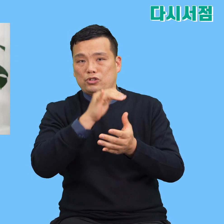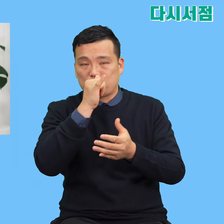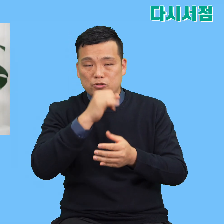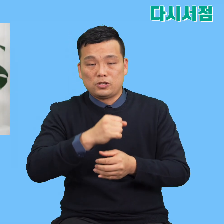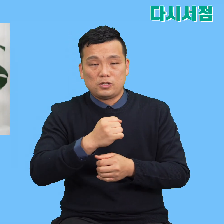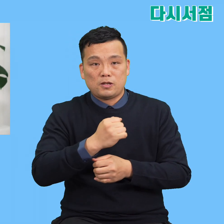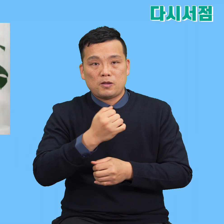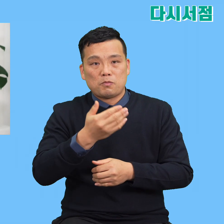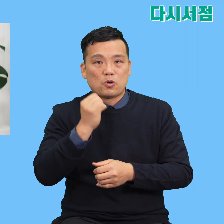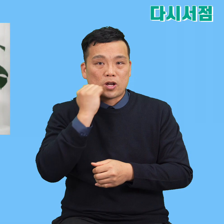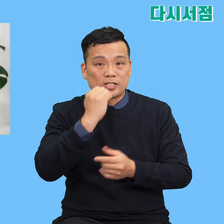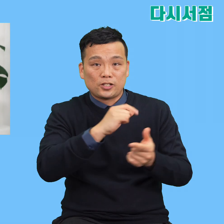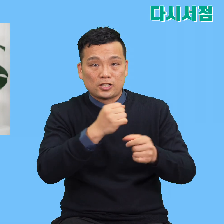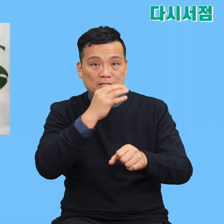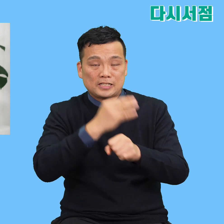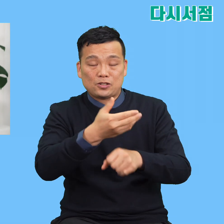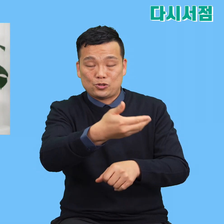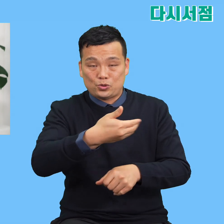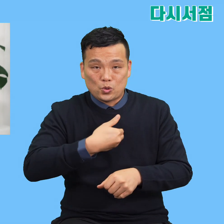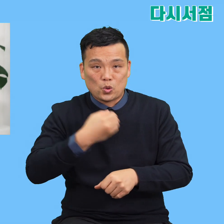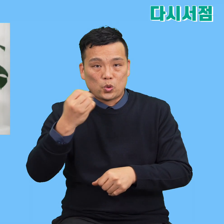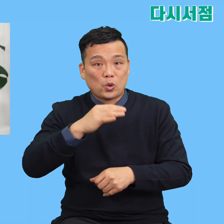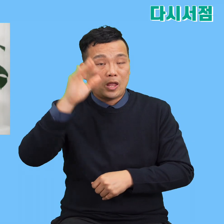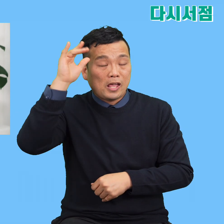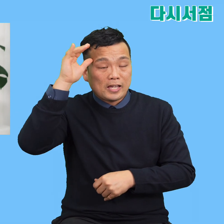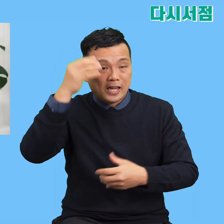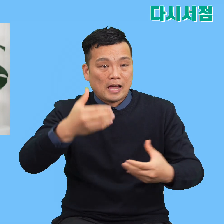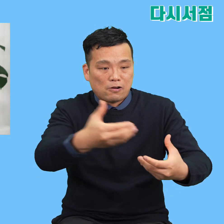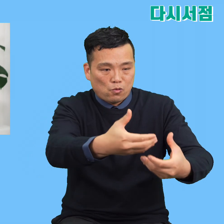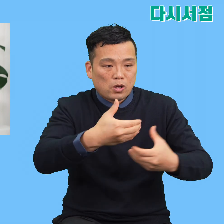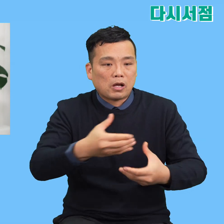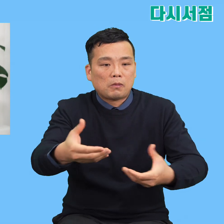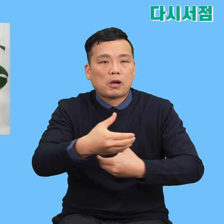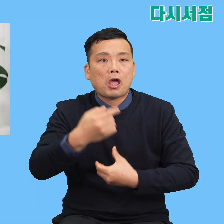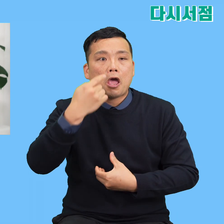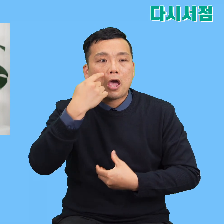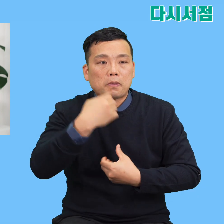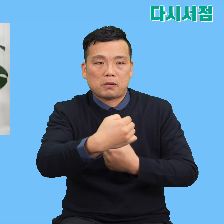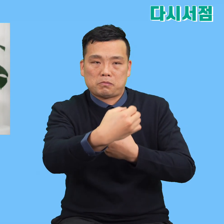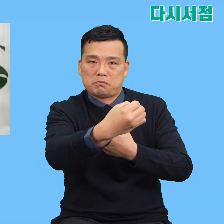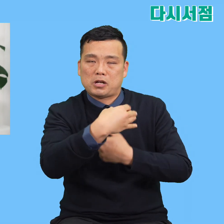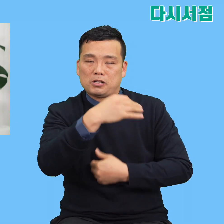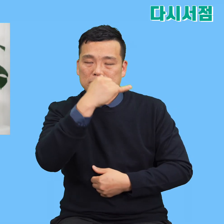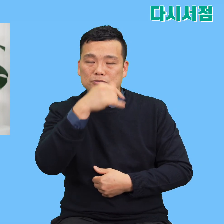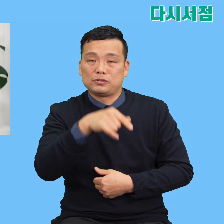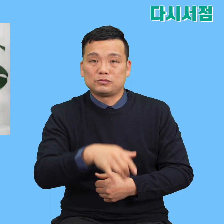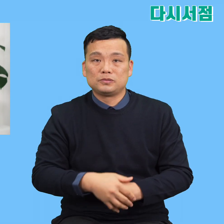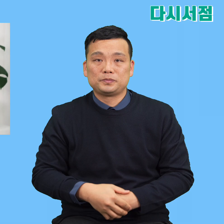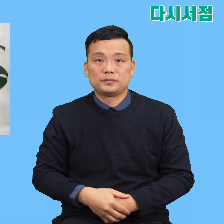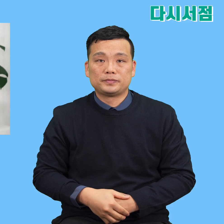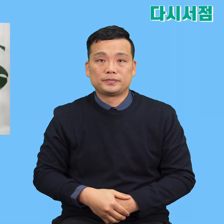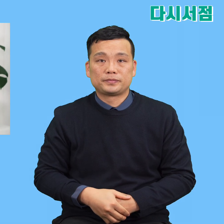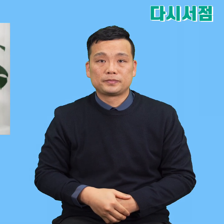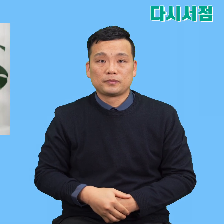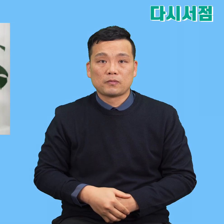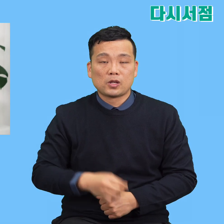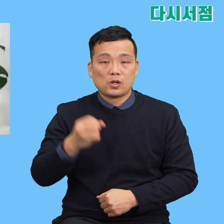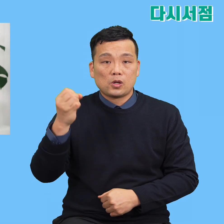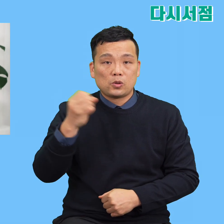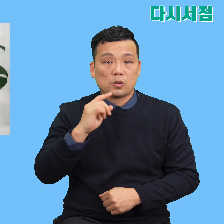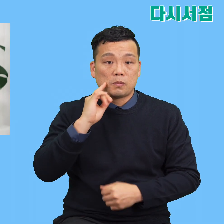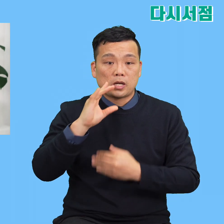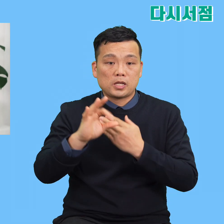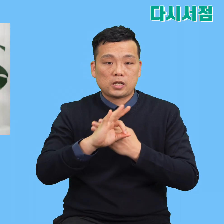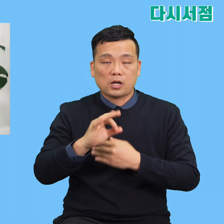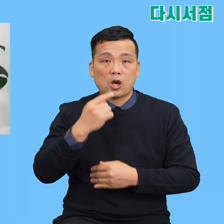사다 준다거나 아니면 자기 막 강아지를 안고 한번 안아보라고 그런 친구도 있었고 그다음에 만약